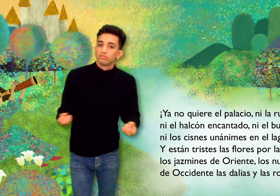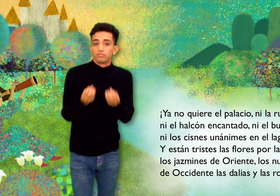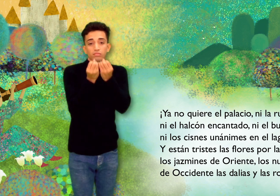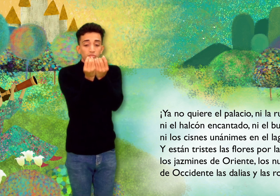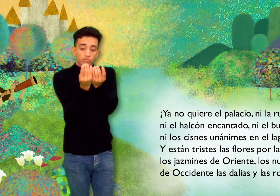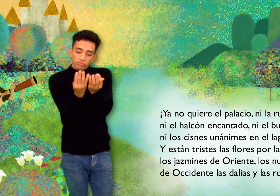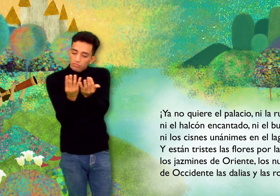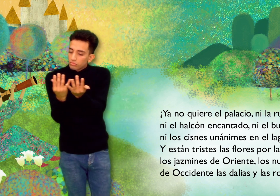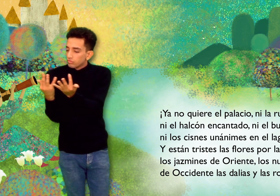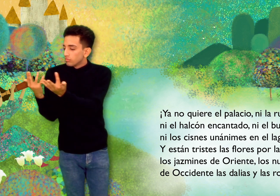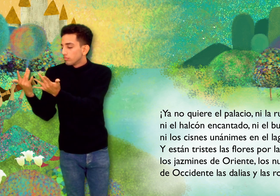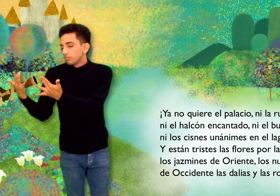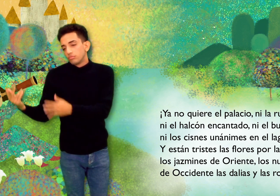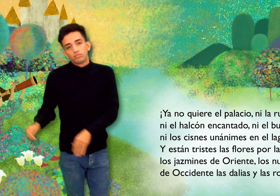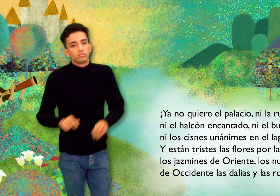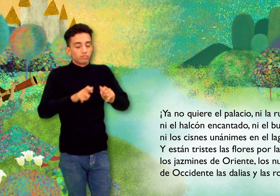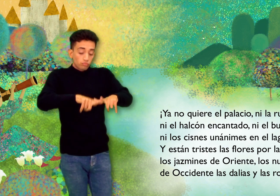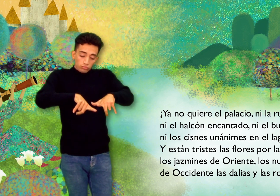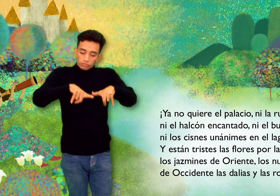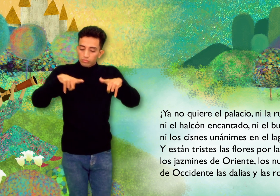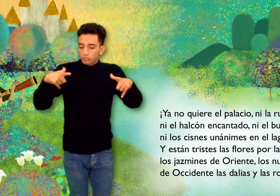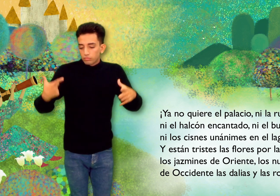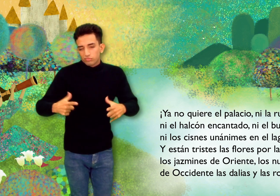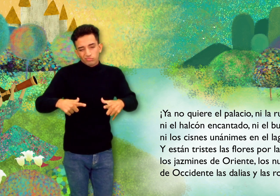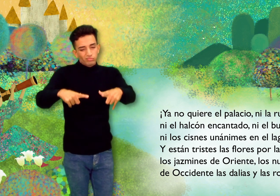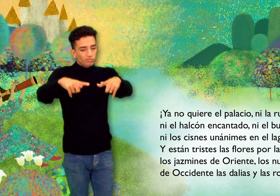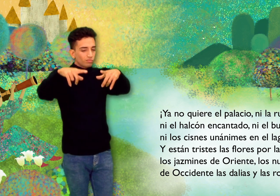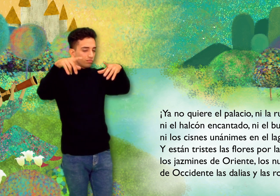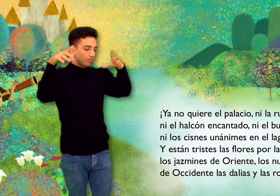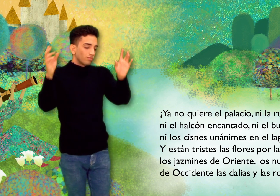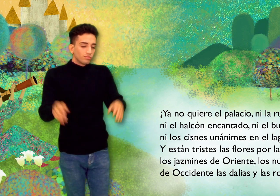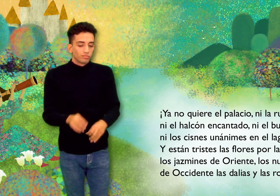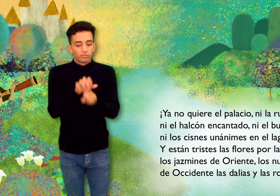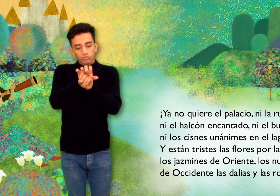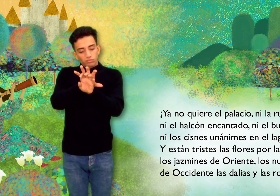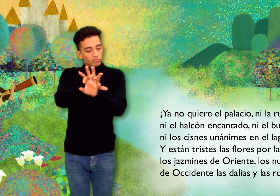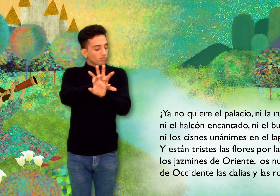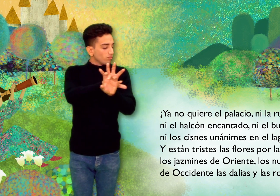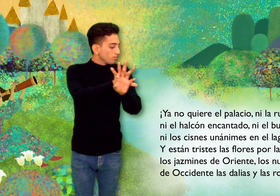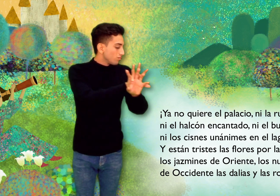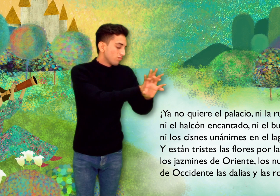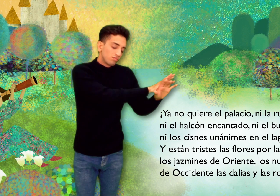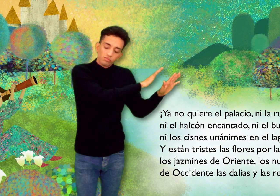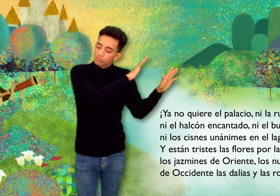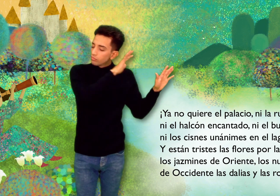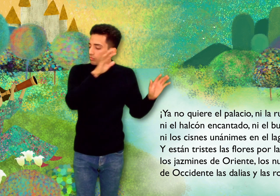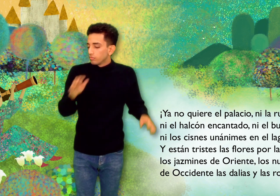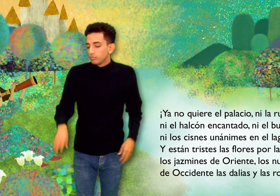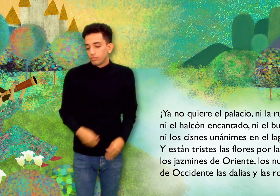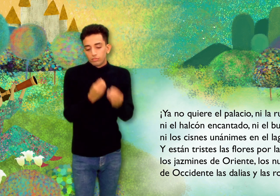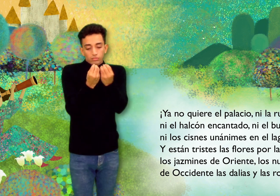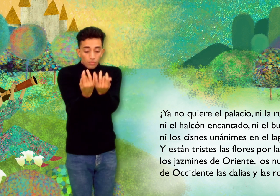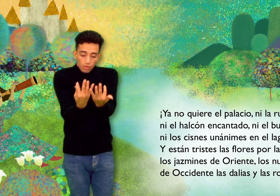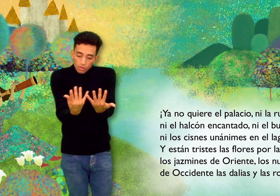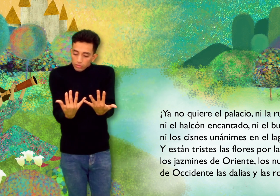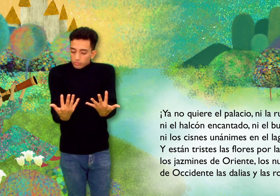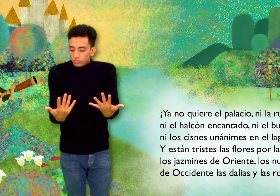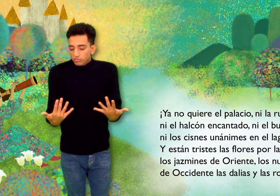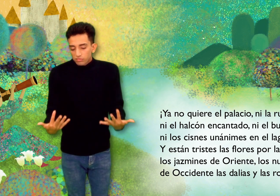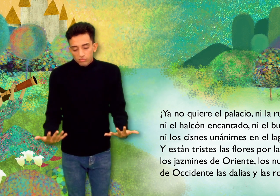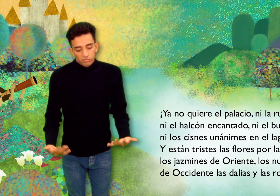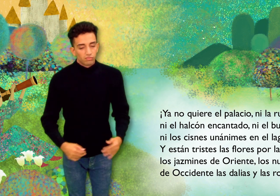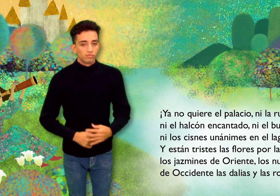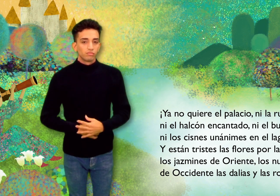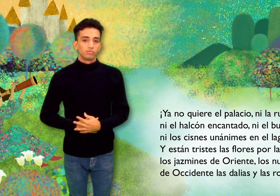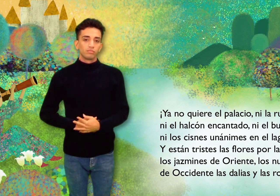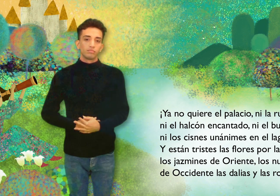de la corte, los jazmines de oriente, los nelumbos del norte, de occidente las dalias y las rosas